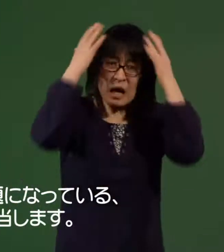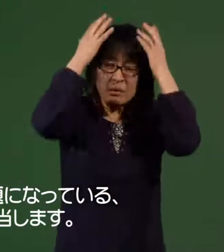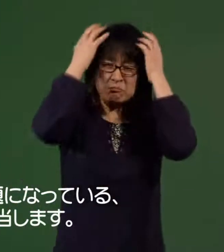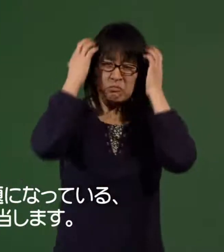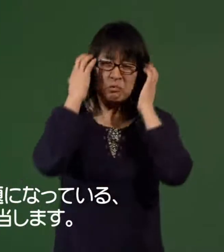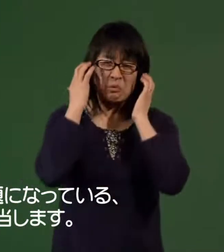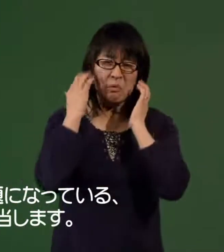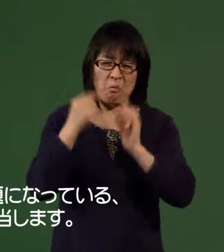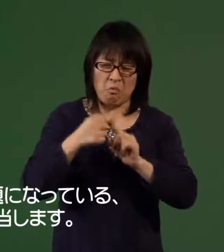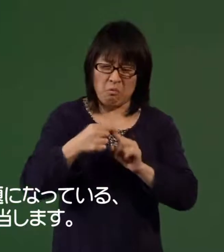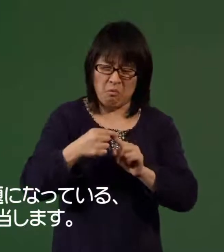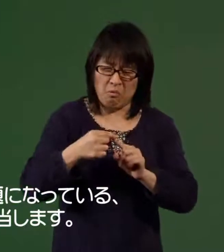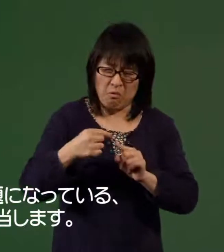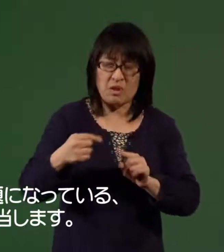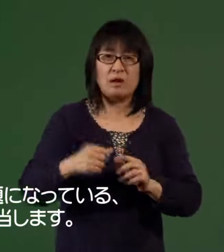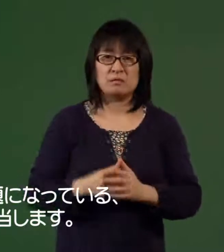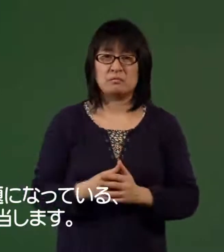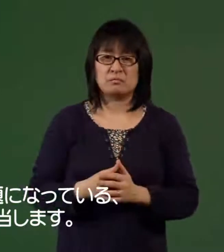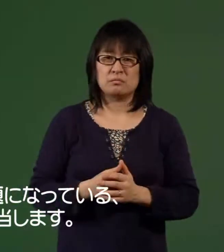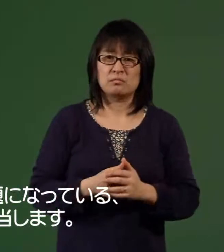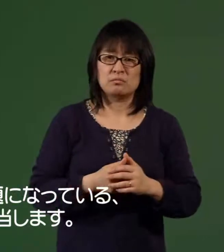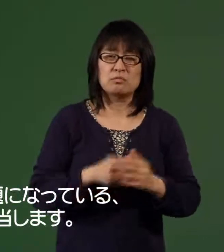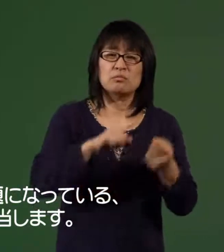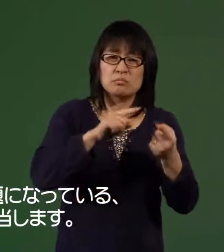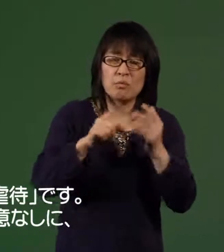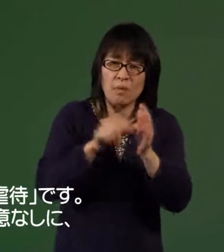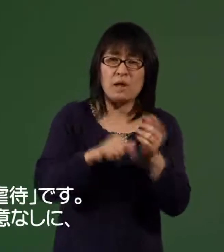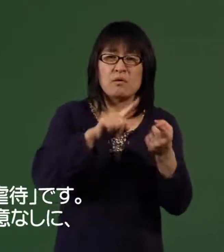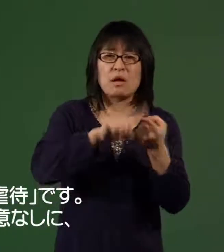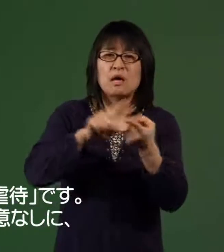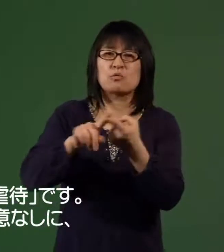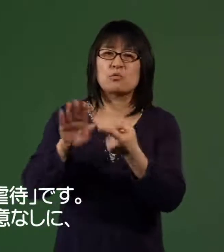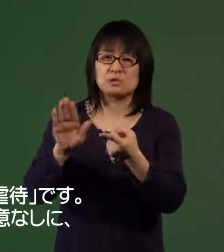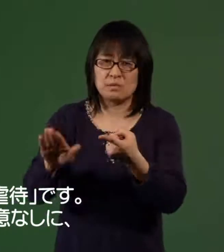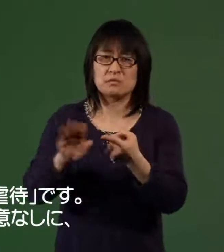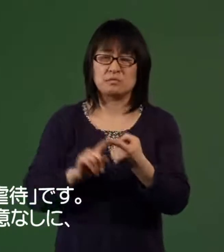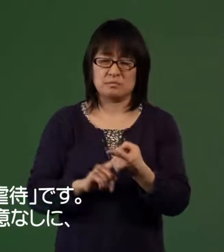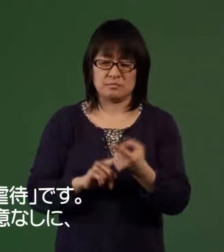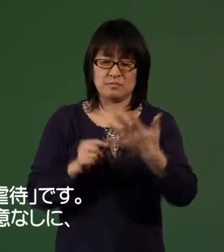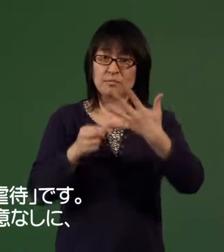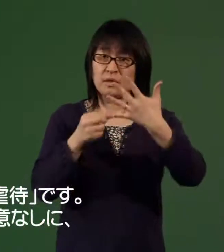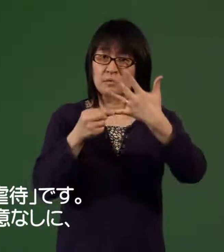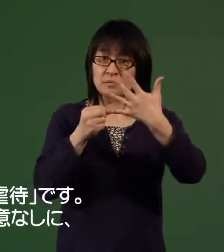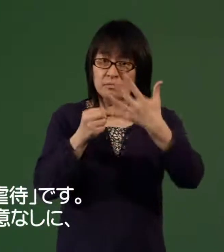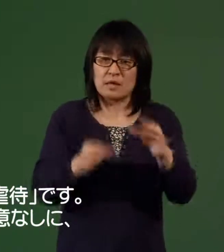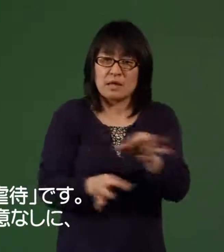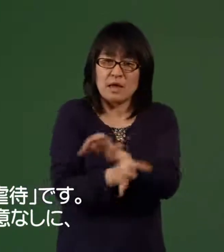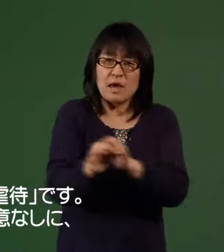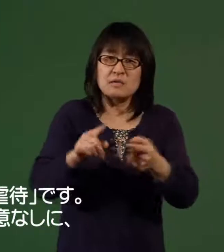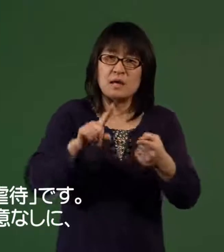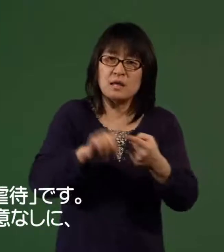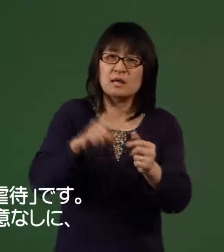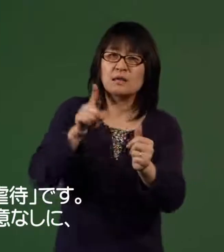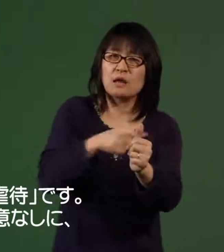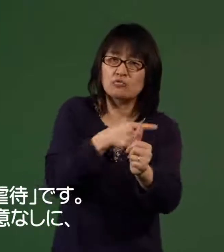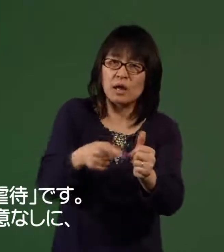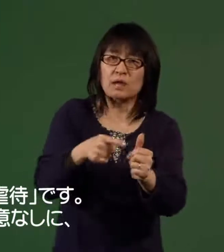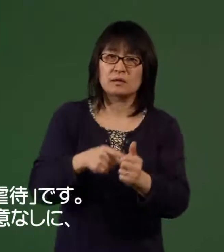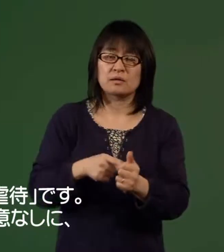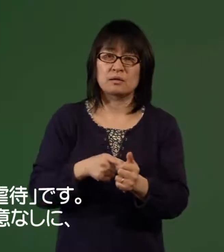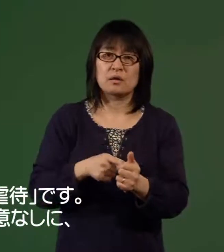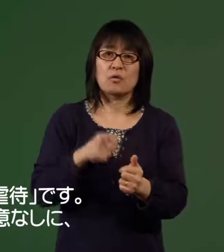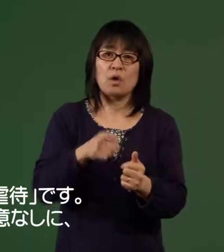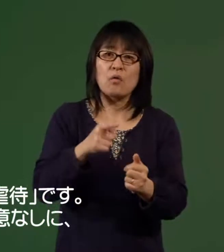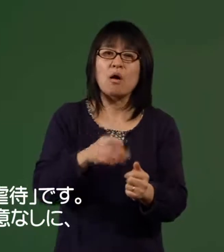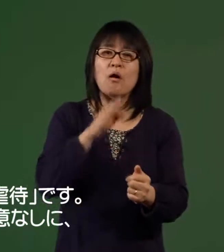いるといったことが該当しますそして5つ目は経済的虐待ですこれは